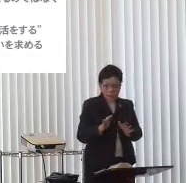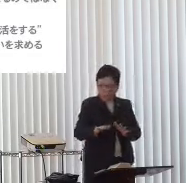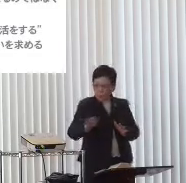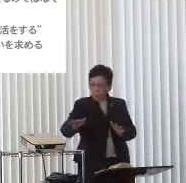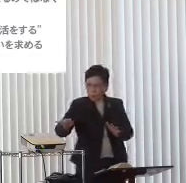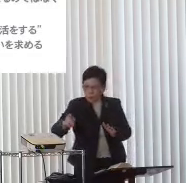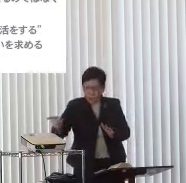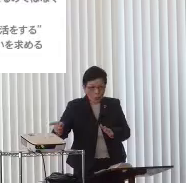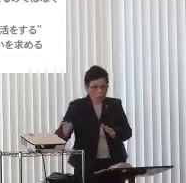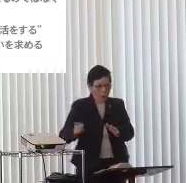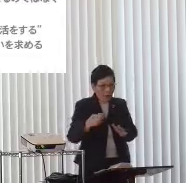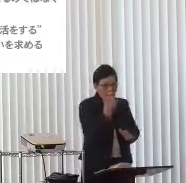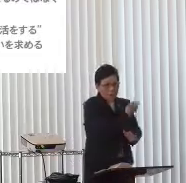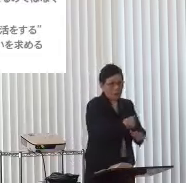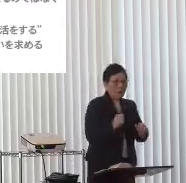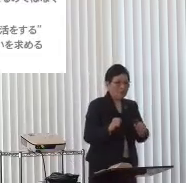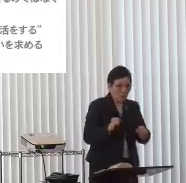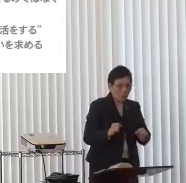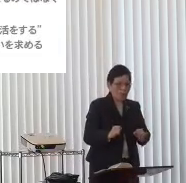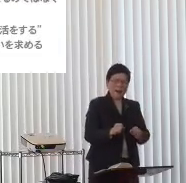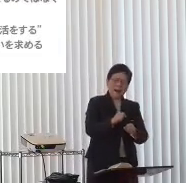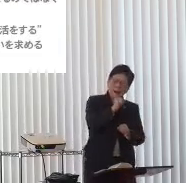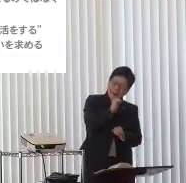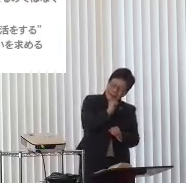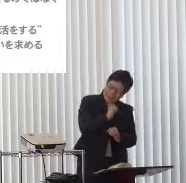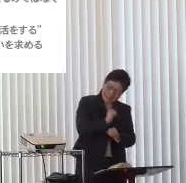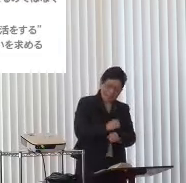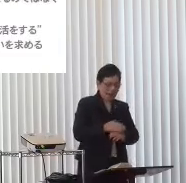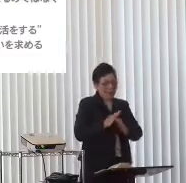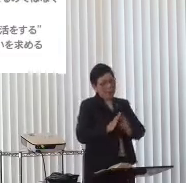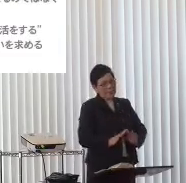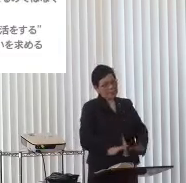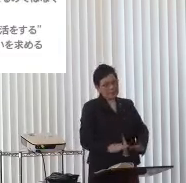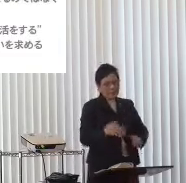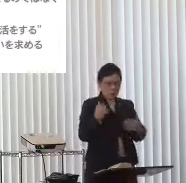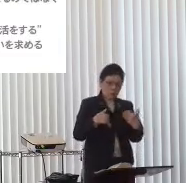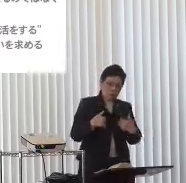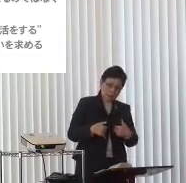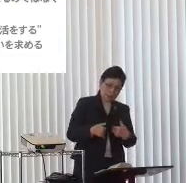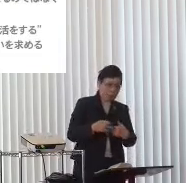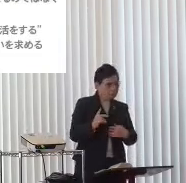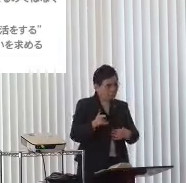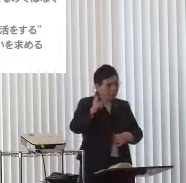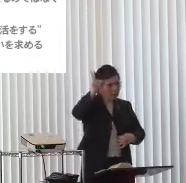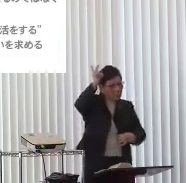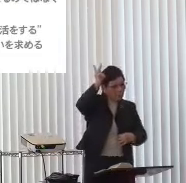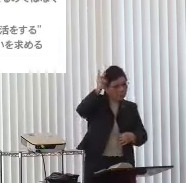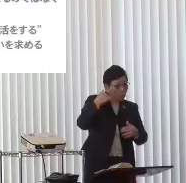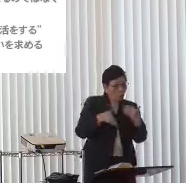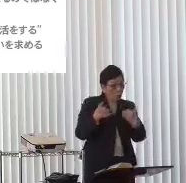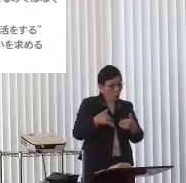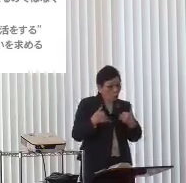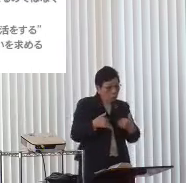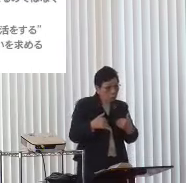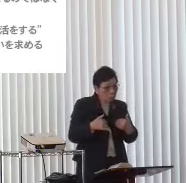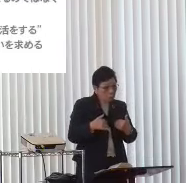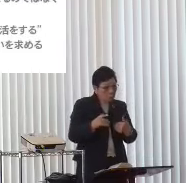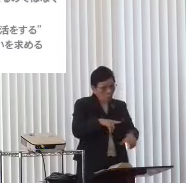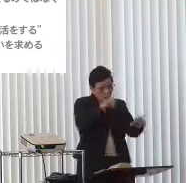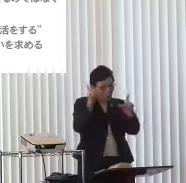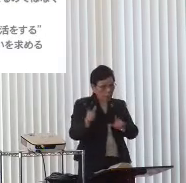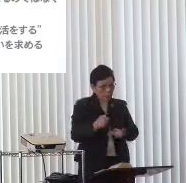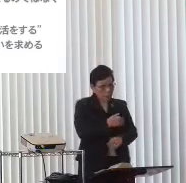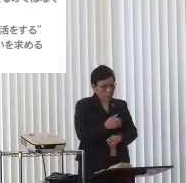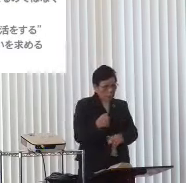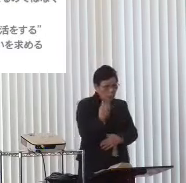広く言ってもそれぐらいまでだと思うんですけれども、でも神様を喜ばせようと思って生活しているか